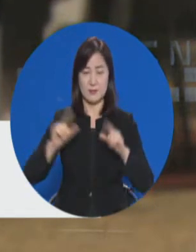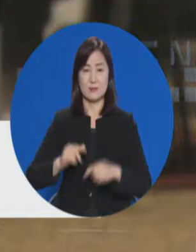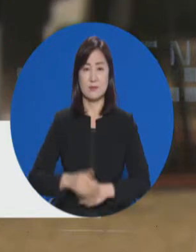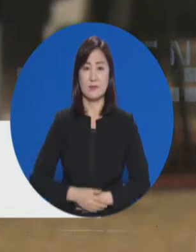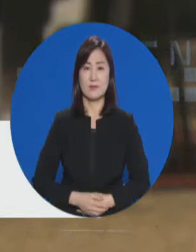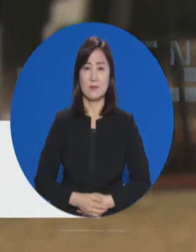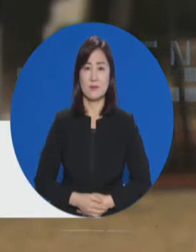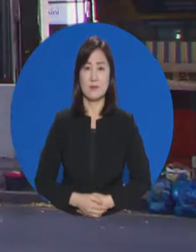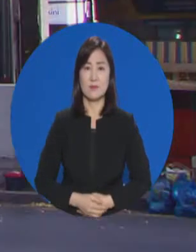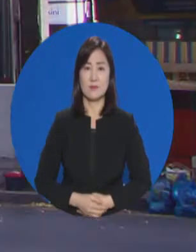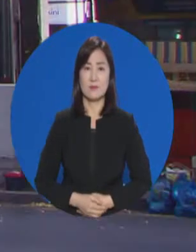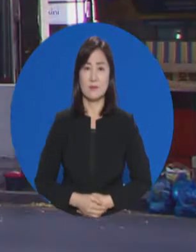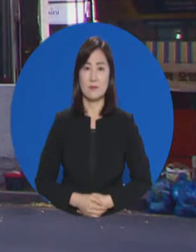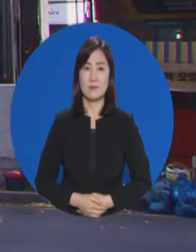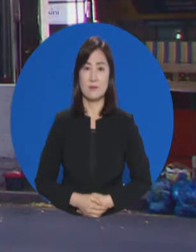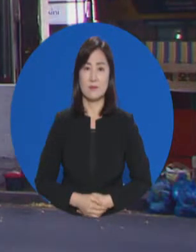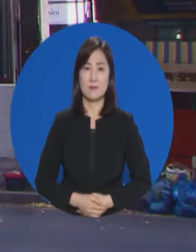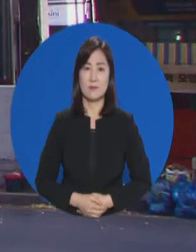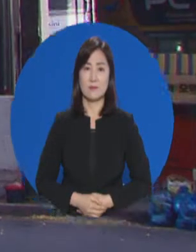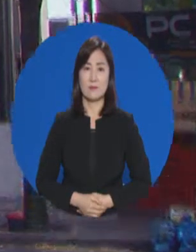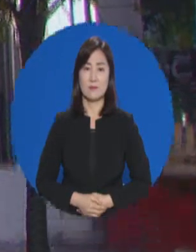보도합니다.